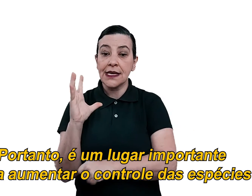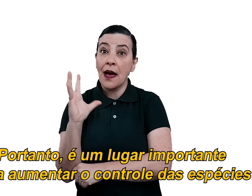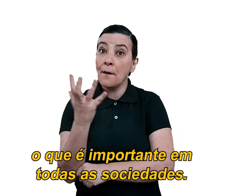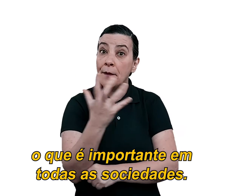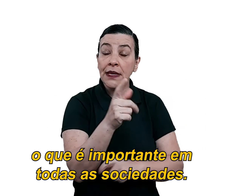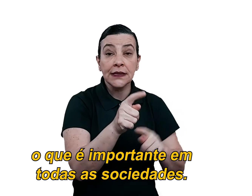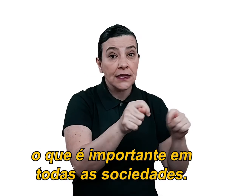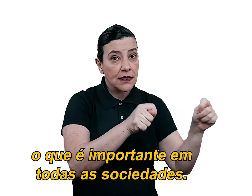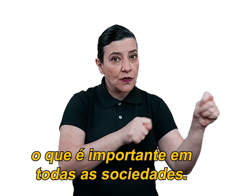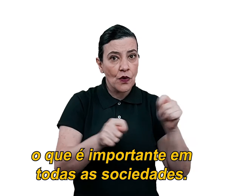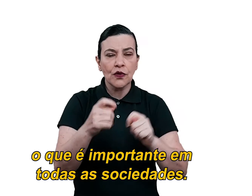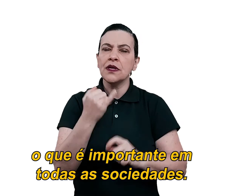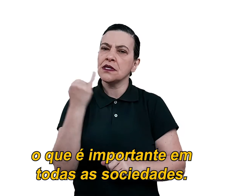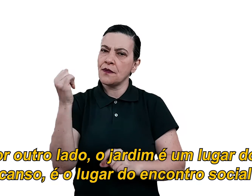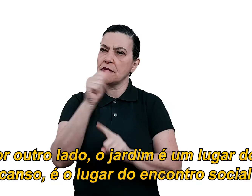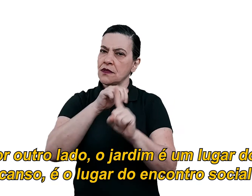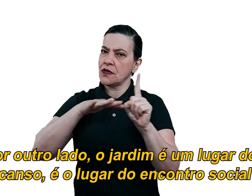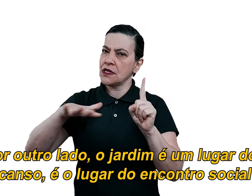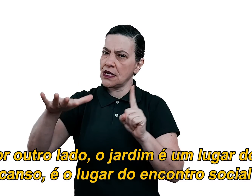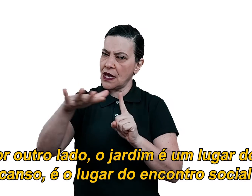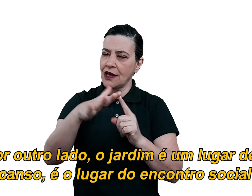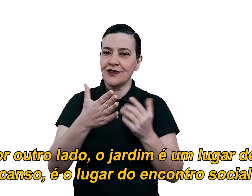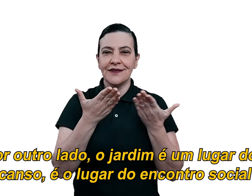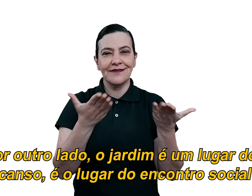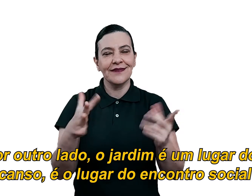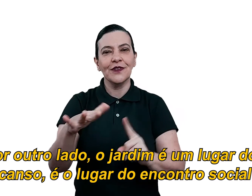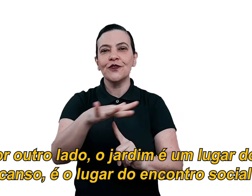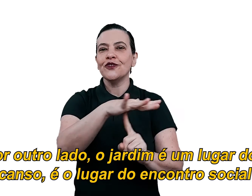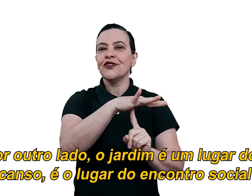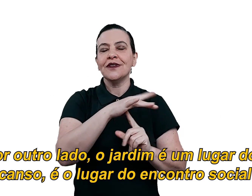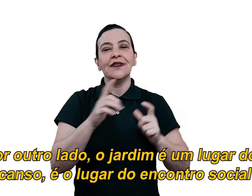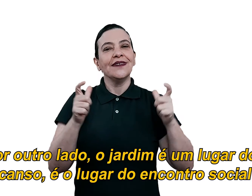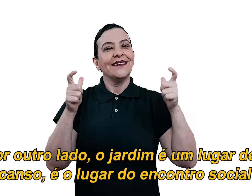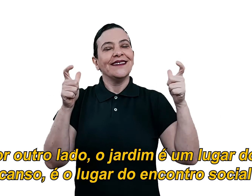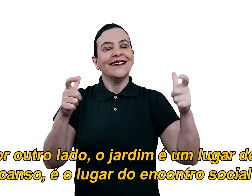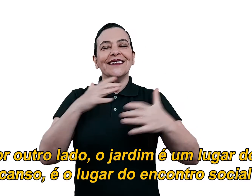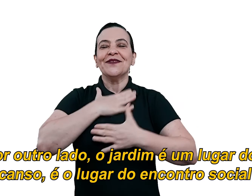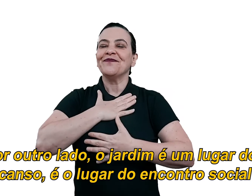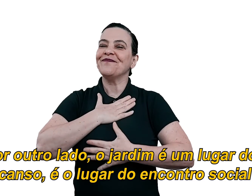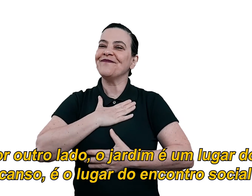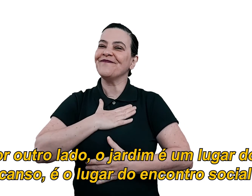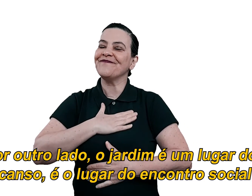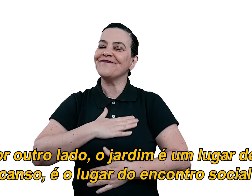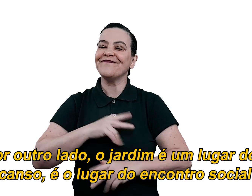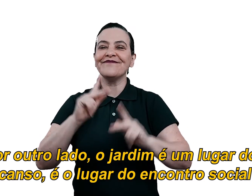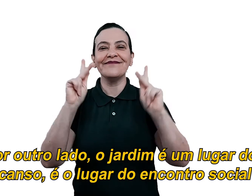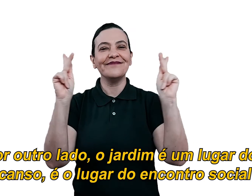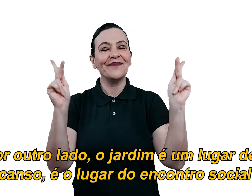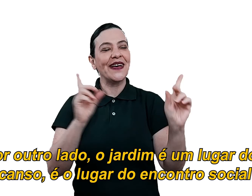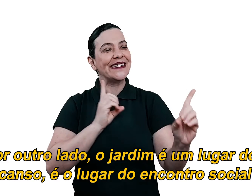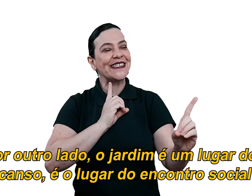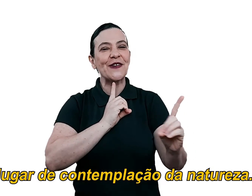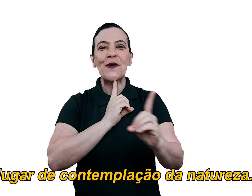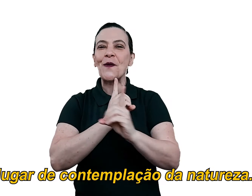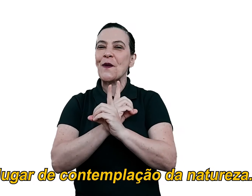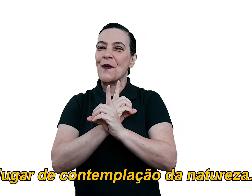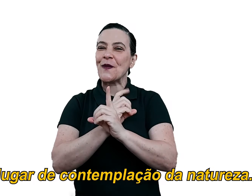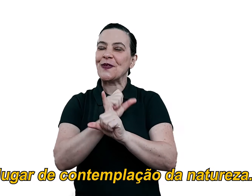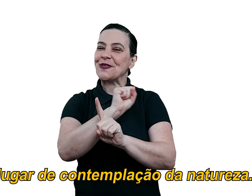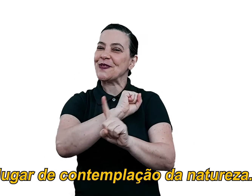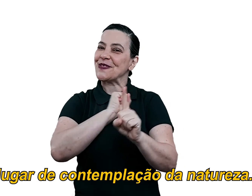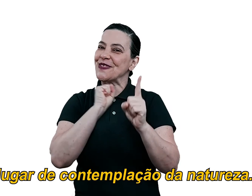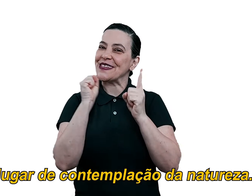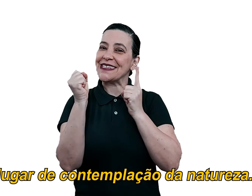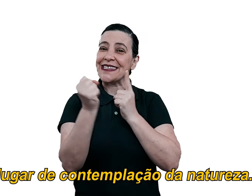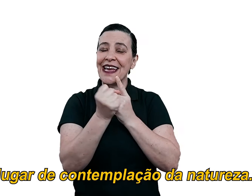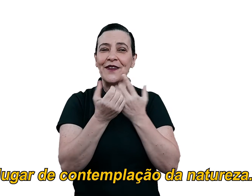espécies, o que é importante em todas as sociedades. E, por outro lado, o jardim é o lugar do descanso, é o lugar do encontro social e